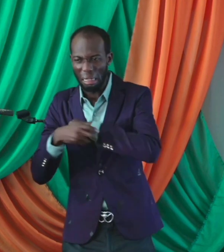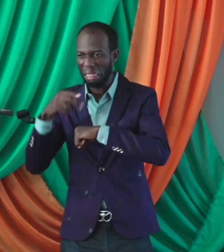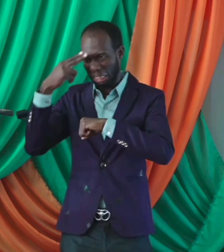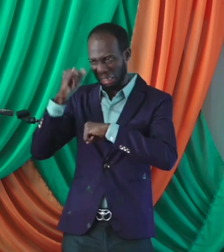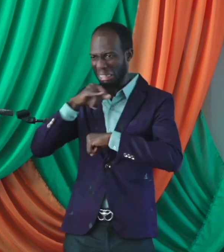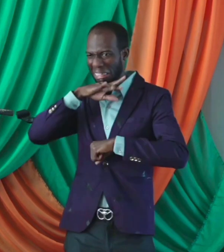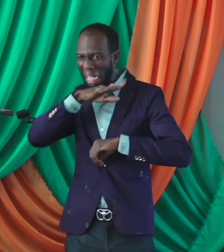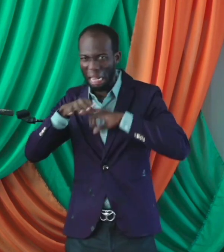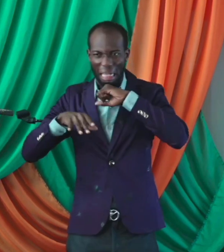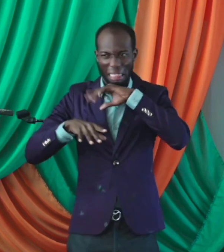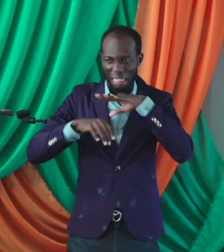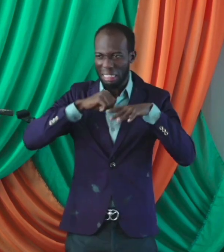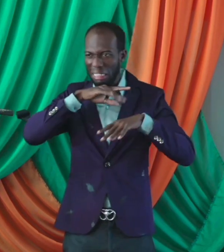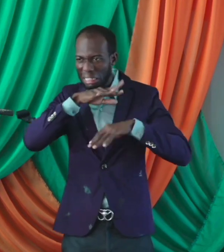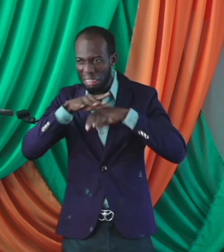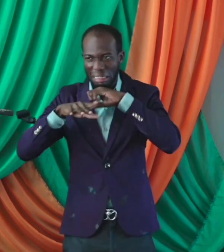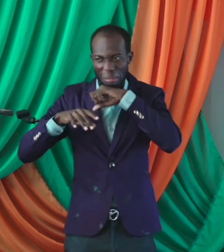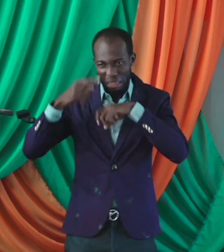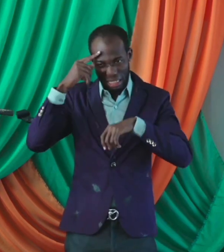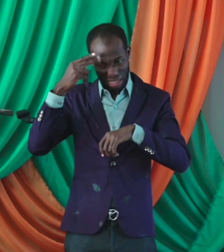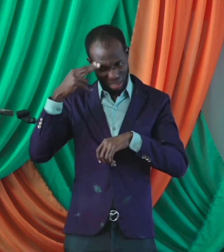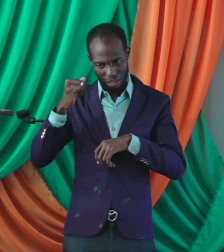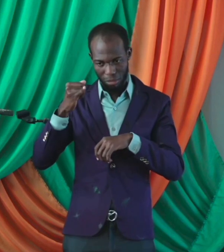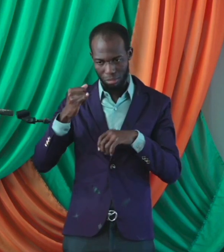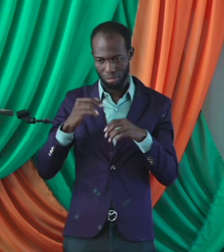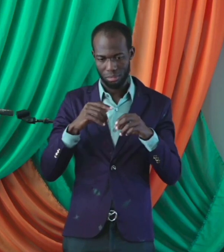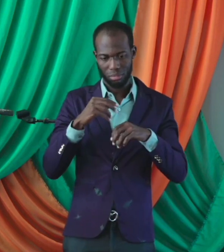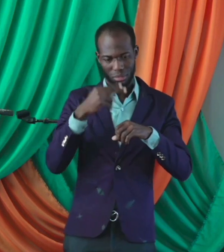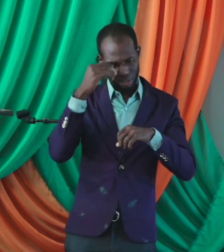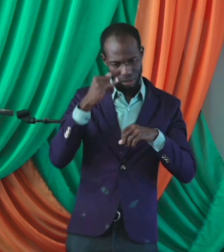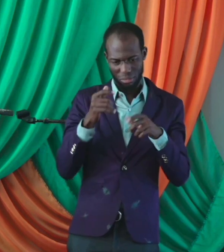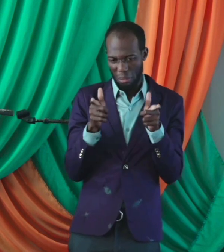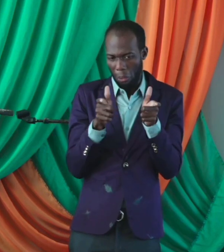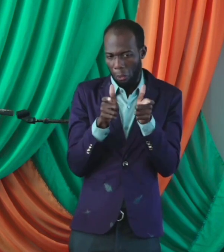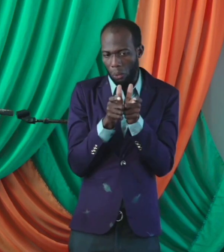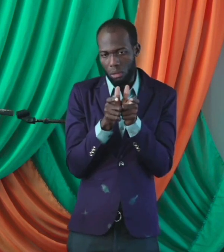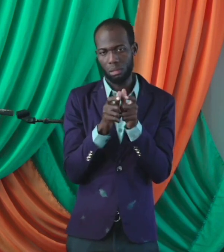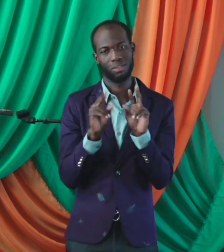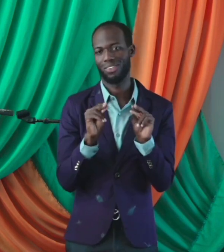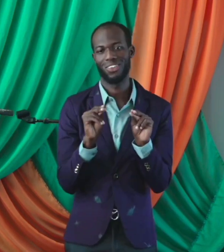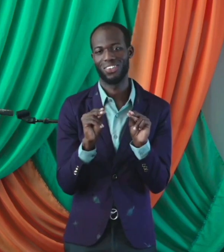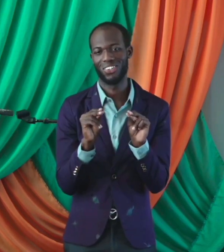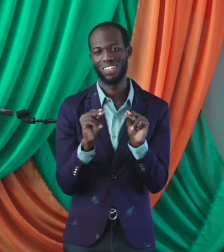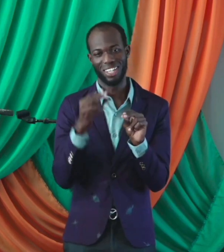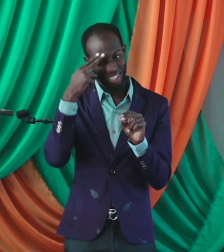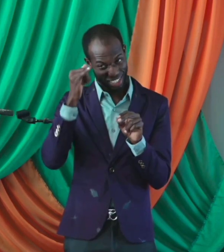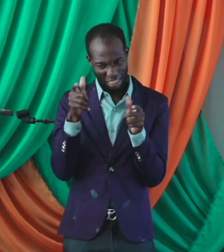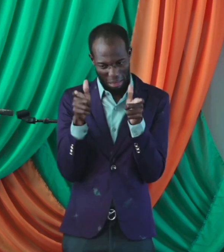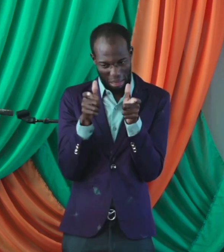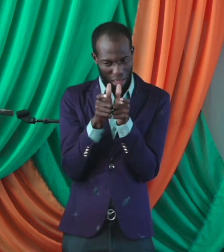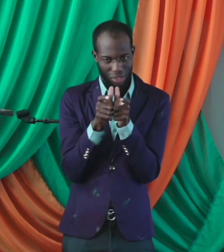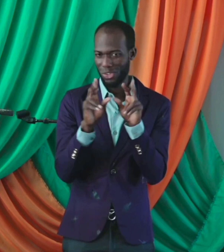sale, qui pi ceci, qui pi cela. Vous pensez Haïti son petit pays? Pas jouer non, pas Haïti. Pas jouer non. Haïti pour un petit pays,